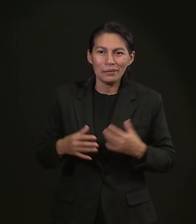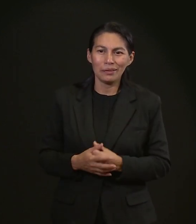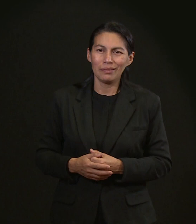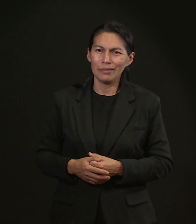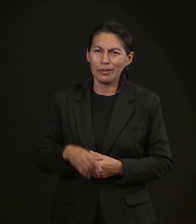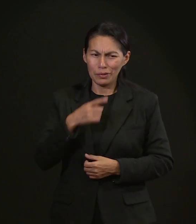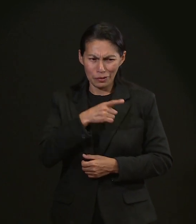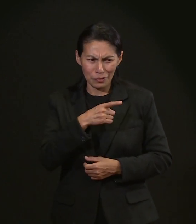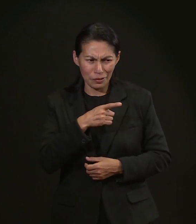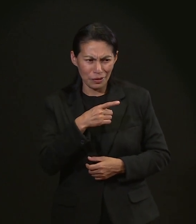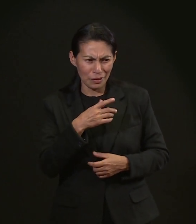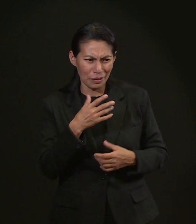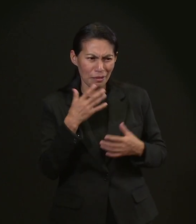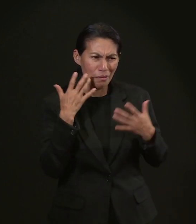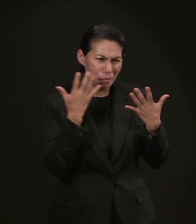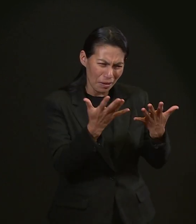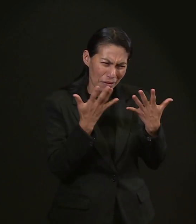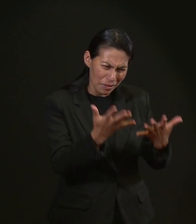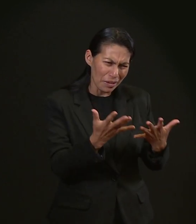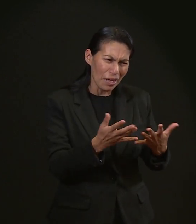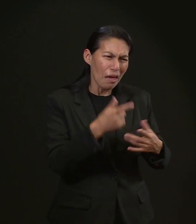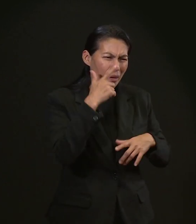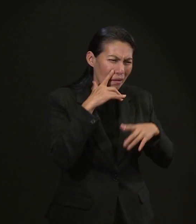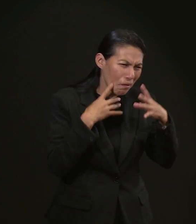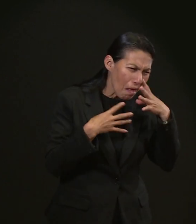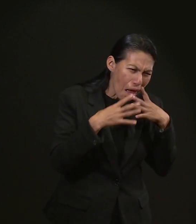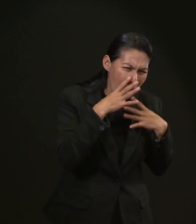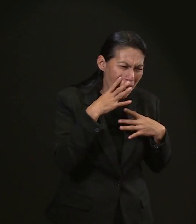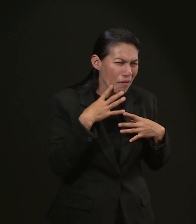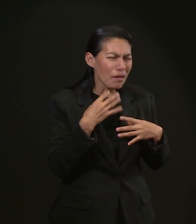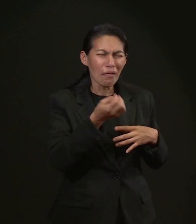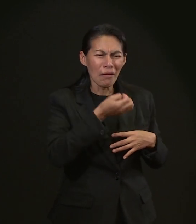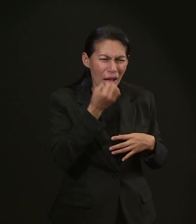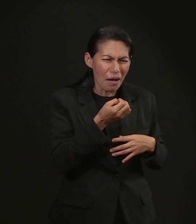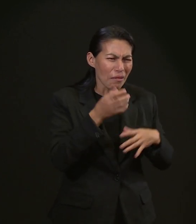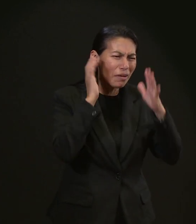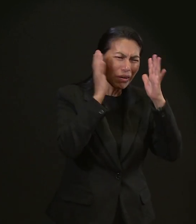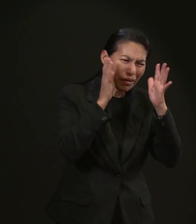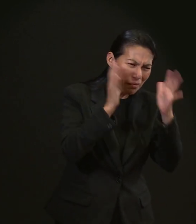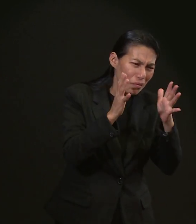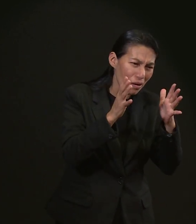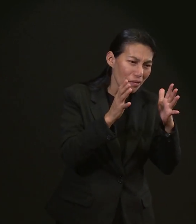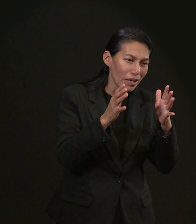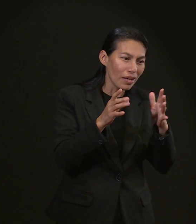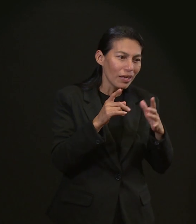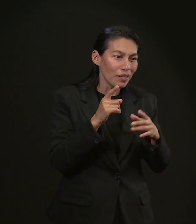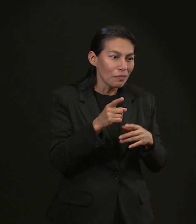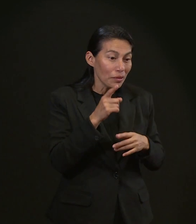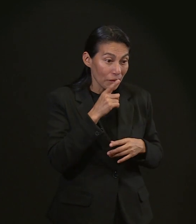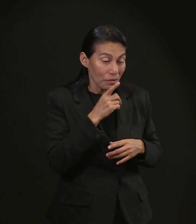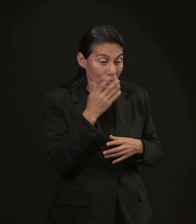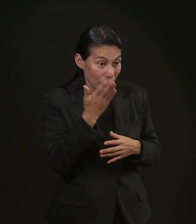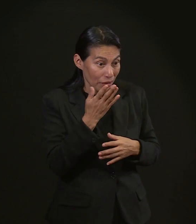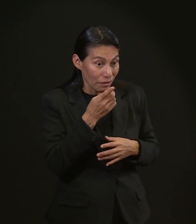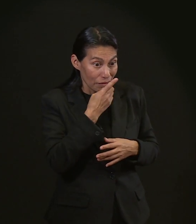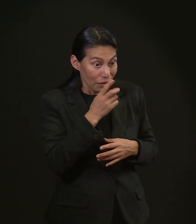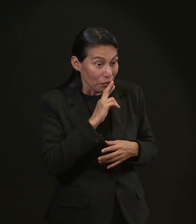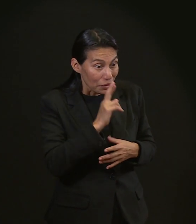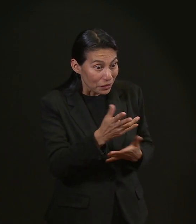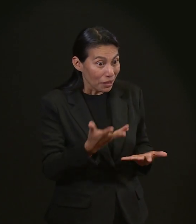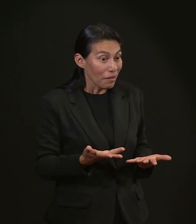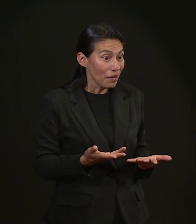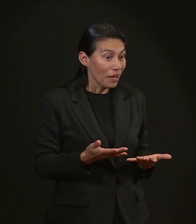le exigía llorabas reclamaba sí porque se vale con dios cuando se hace de corazón sincero